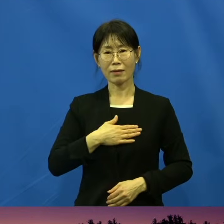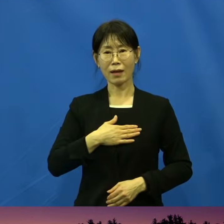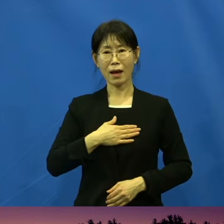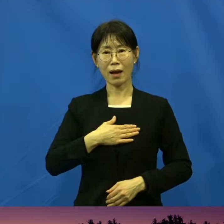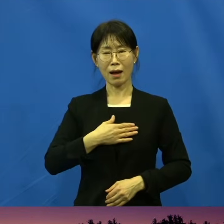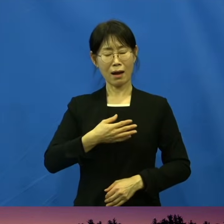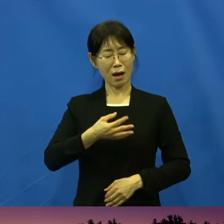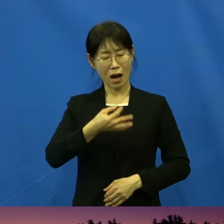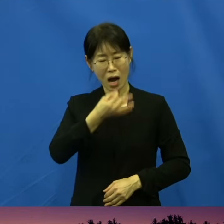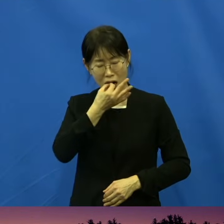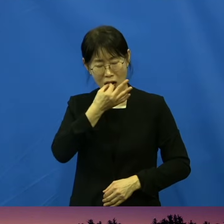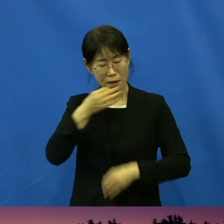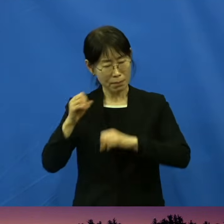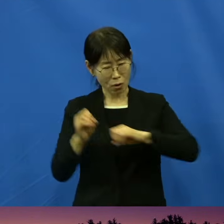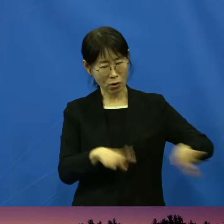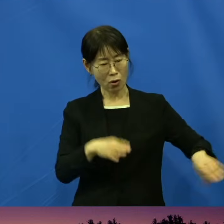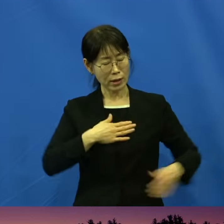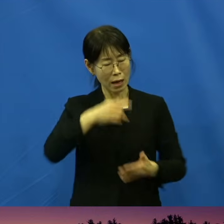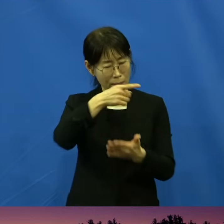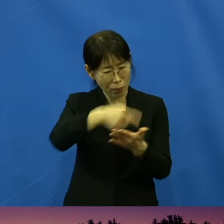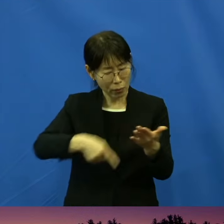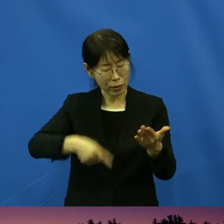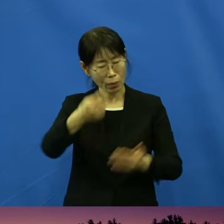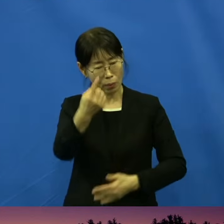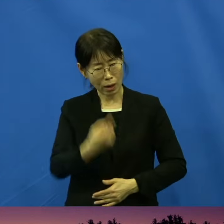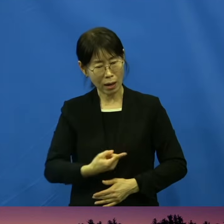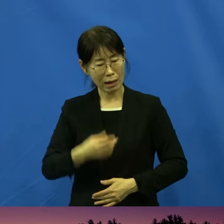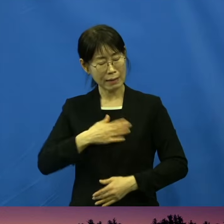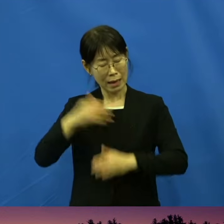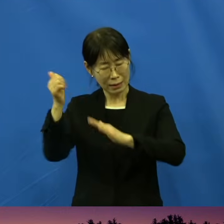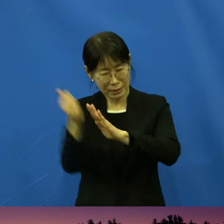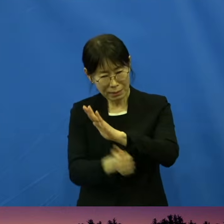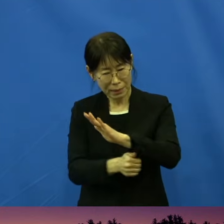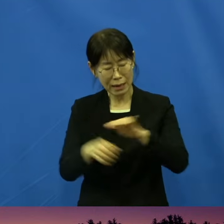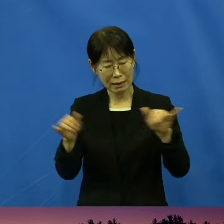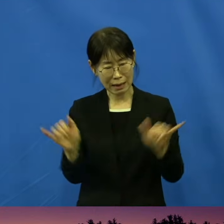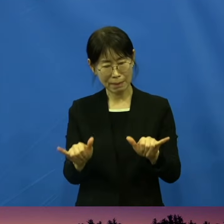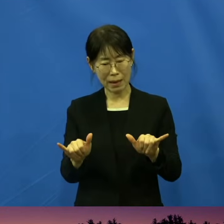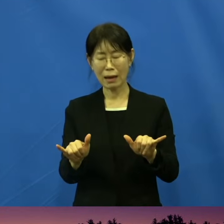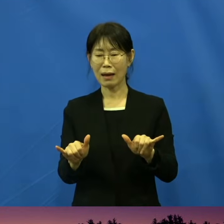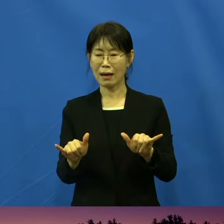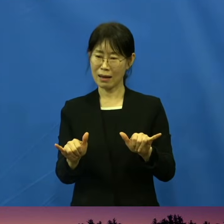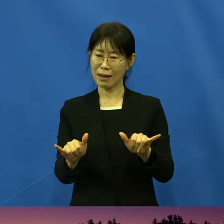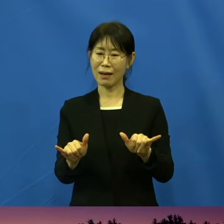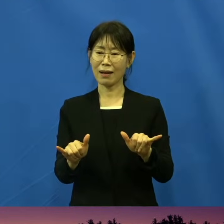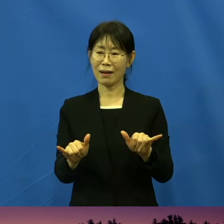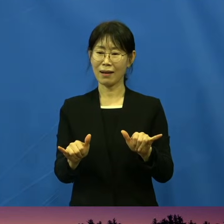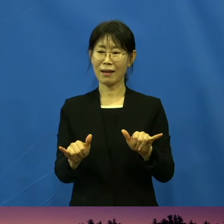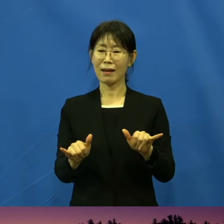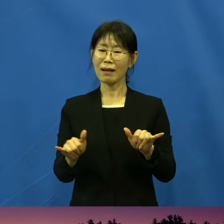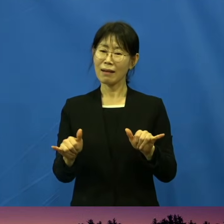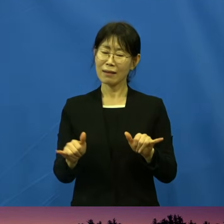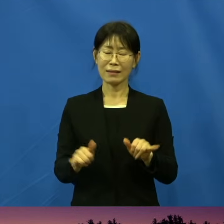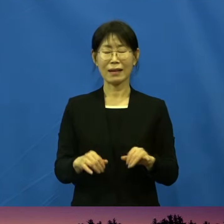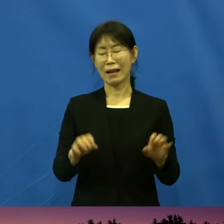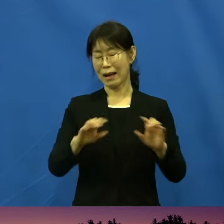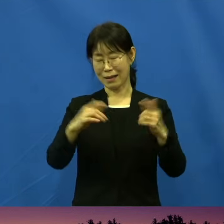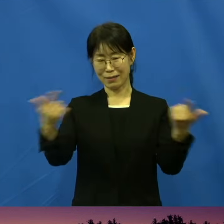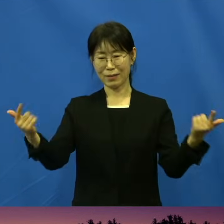나만 매장되는 거 아닌가? 나만 실패자 되는 거 아닌가? 여러분, 그렇지 않아요,